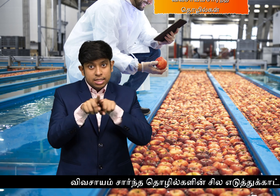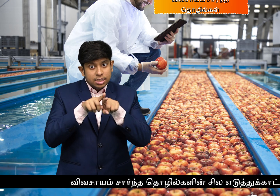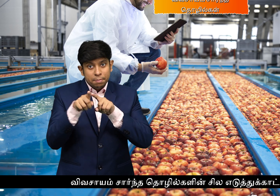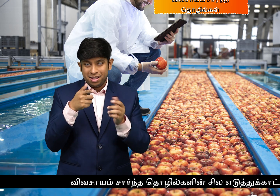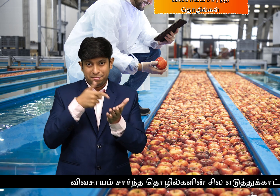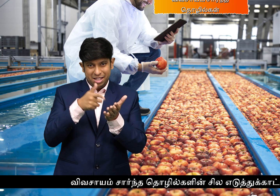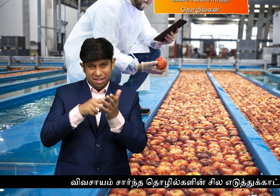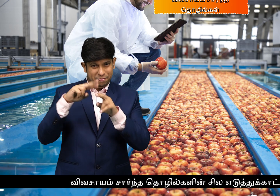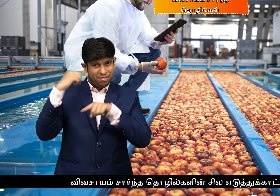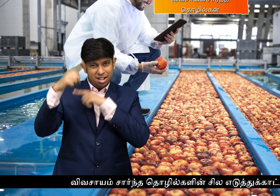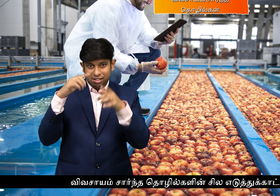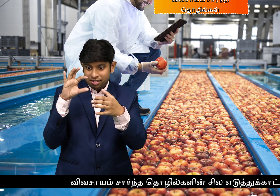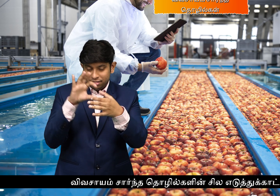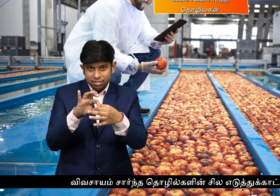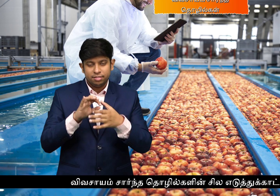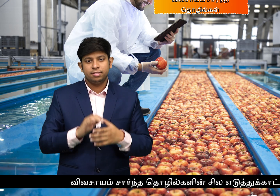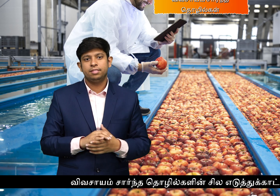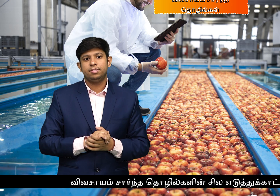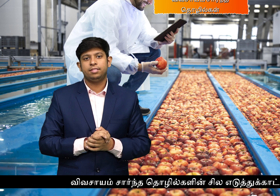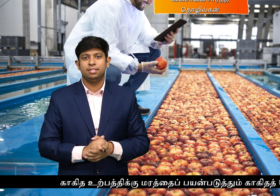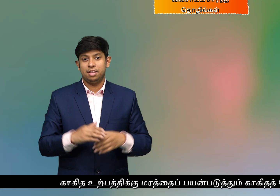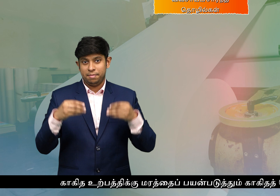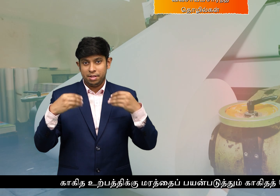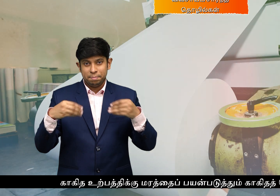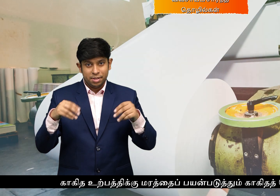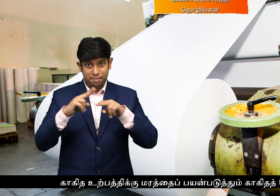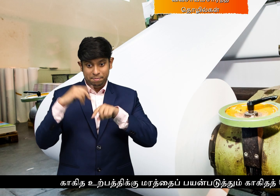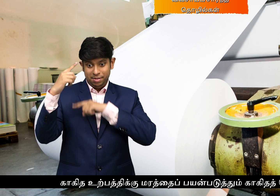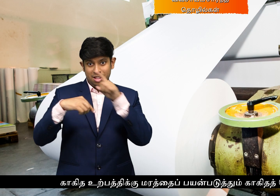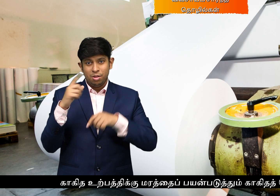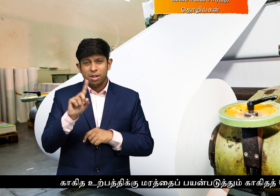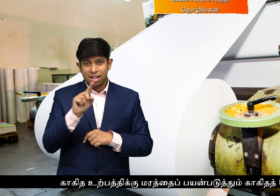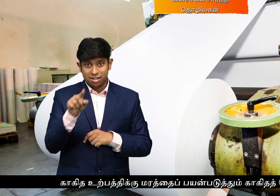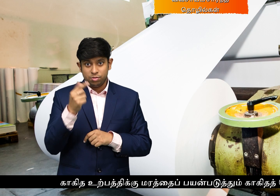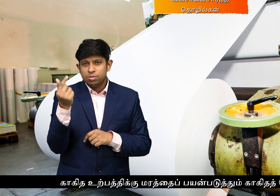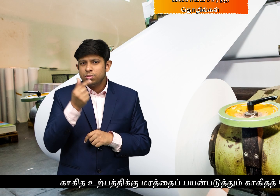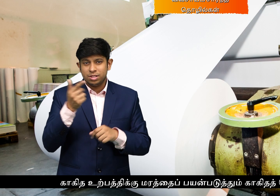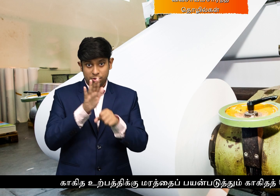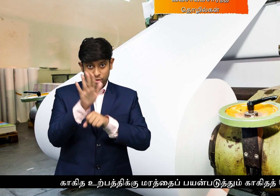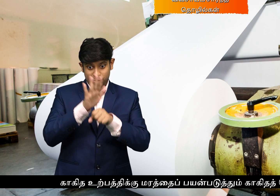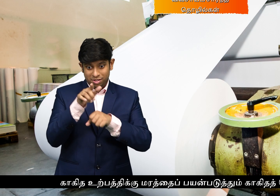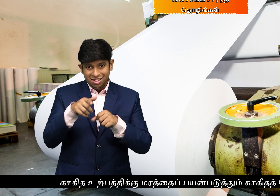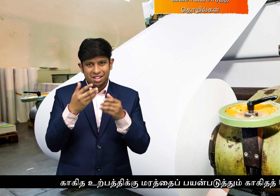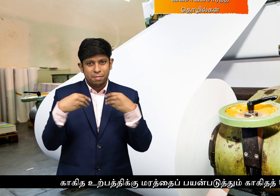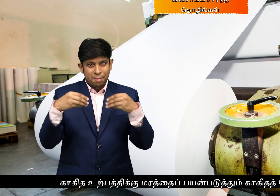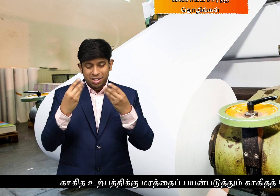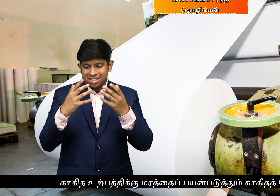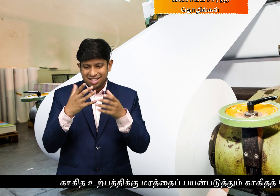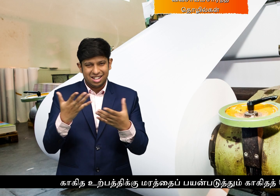விவசாயம் சார்ந்த தொழில்களின் சில எடுத்துக்காட்டுகள். காகித உற்பத்திக்கு மரத்தை பயன்படுத்தும் காகித